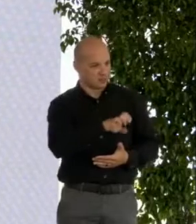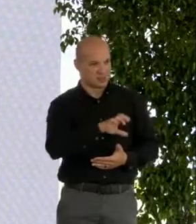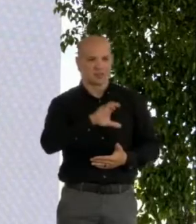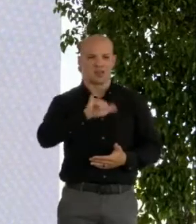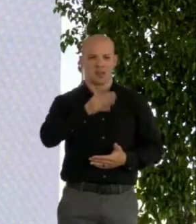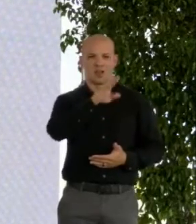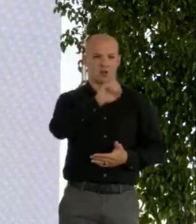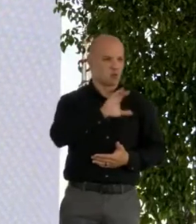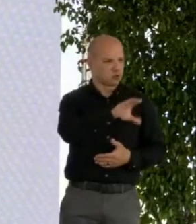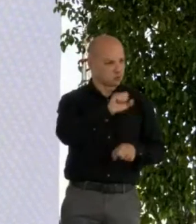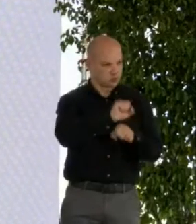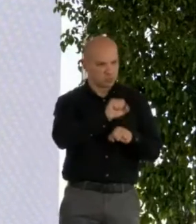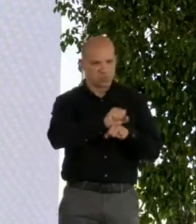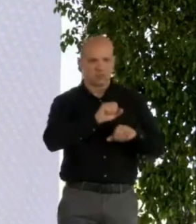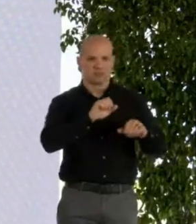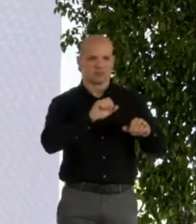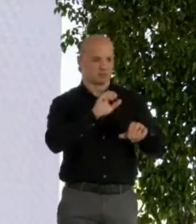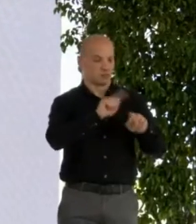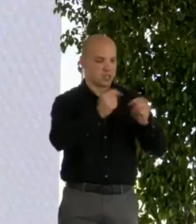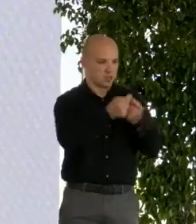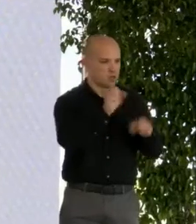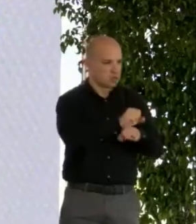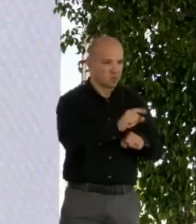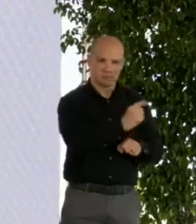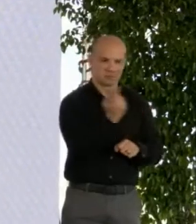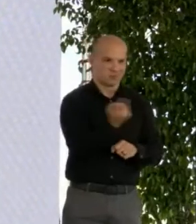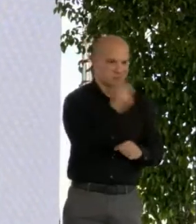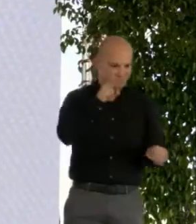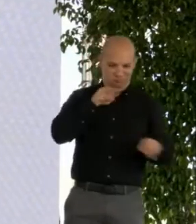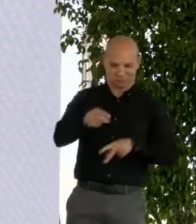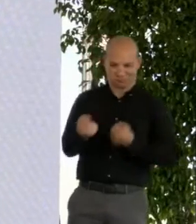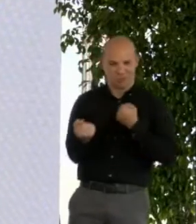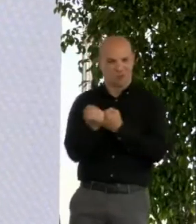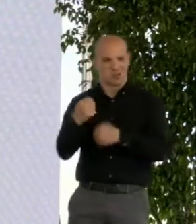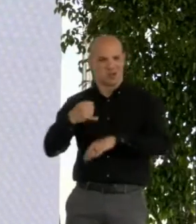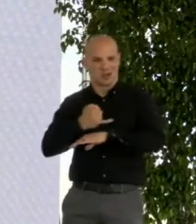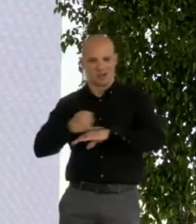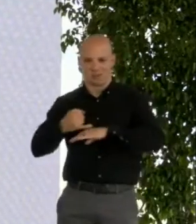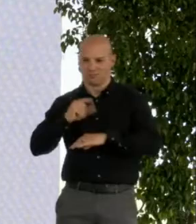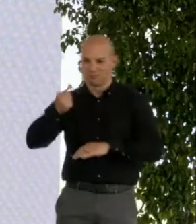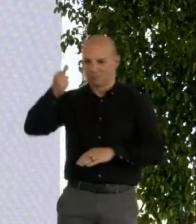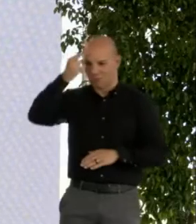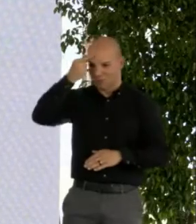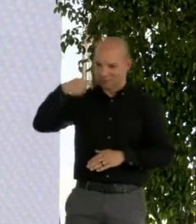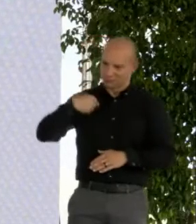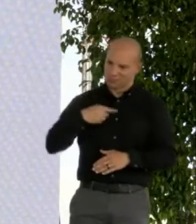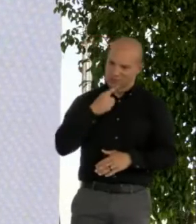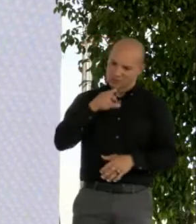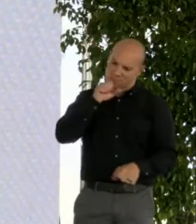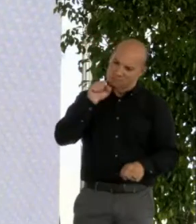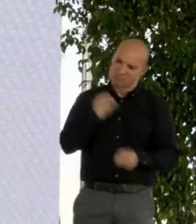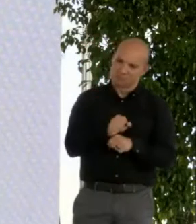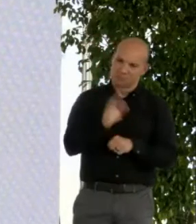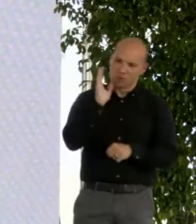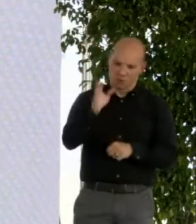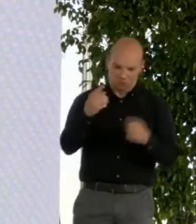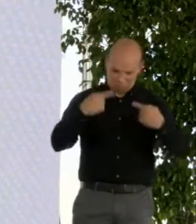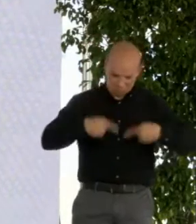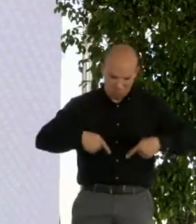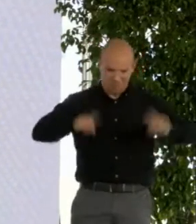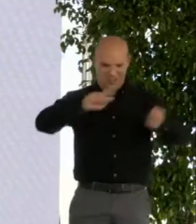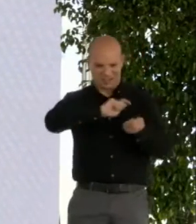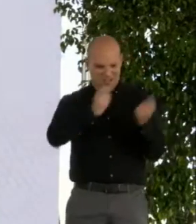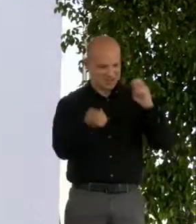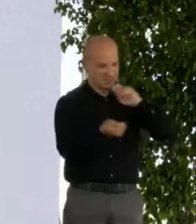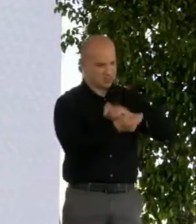a su equipo de trabajo por siempre apostar a nuestra isla. Gobernador, cuente con mi compromiso de que vamos a lograr reformar